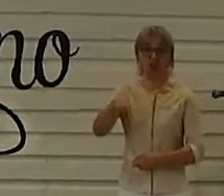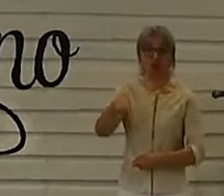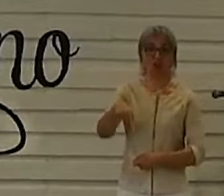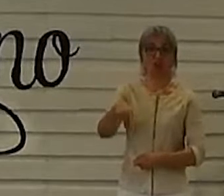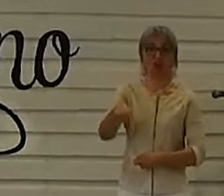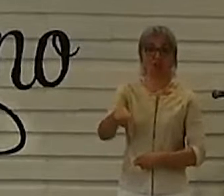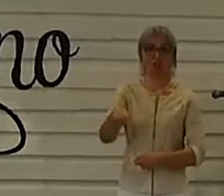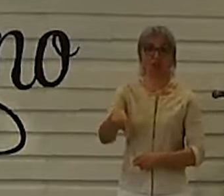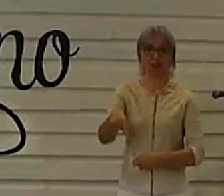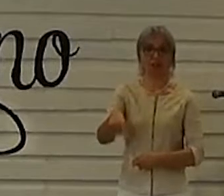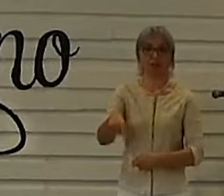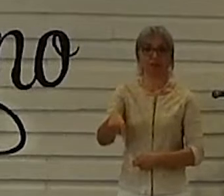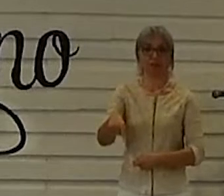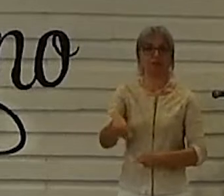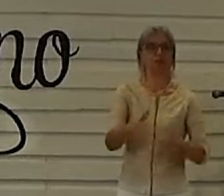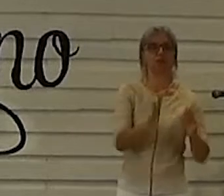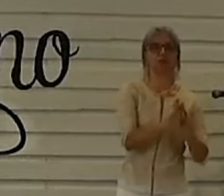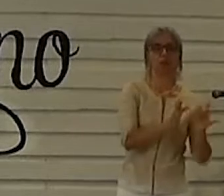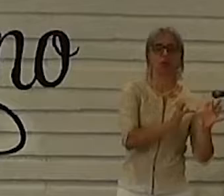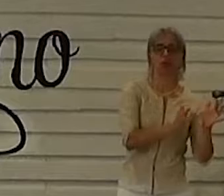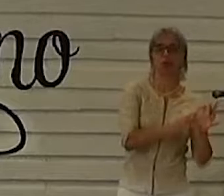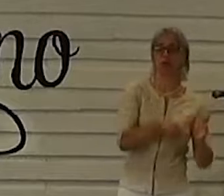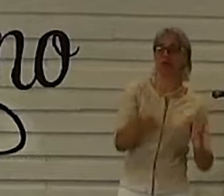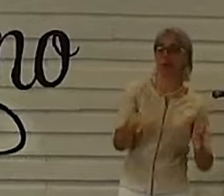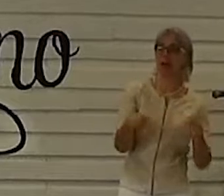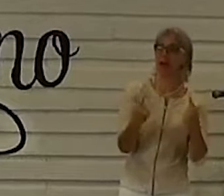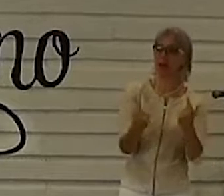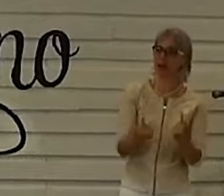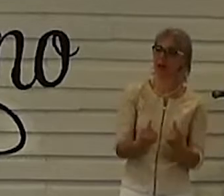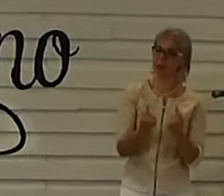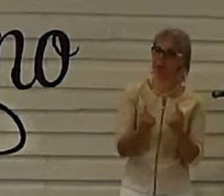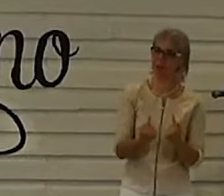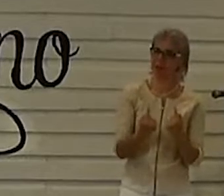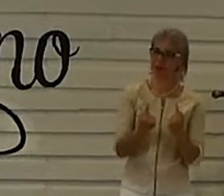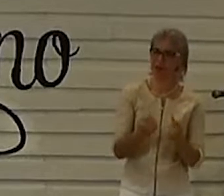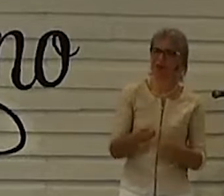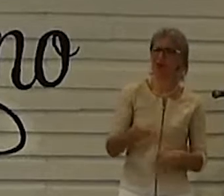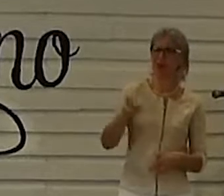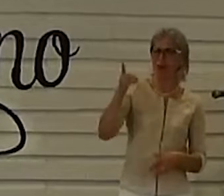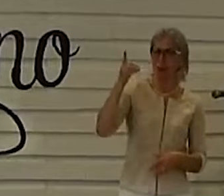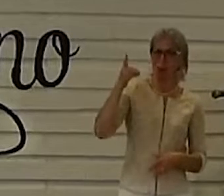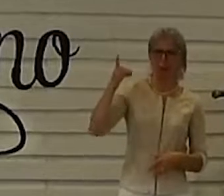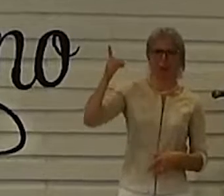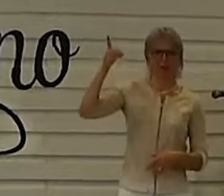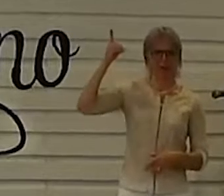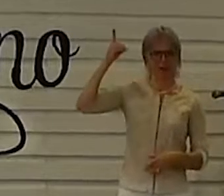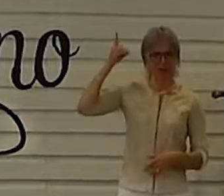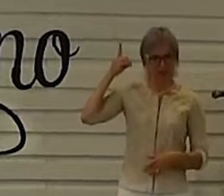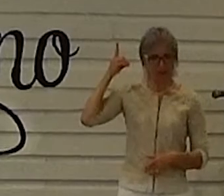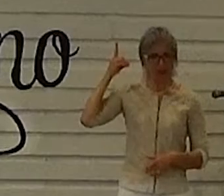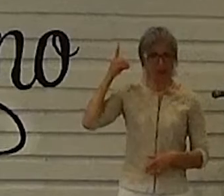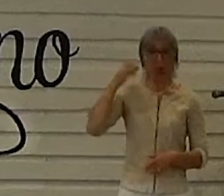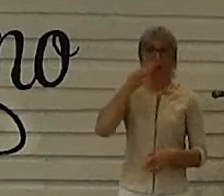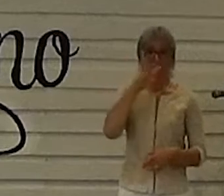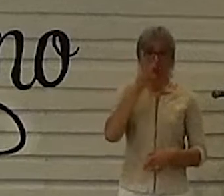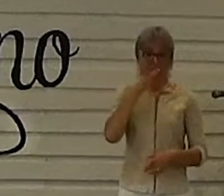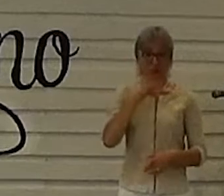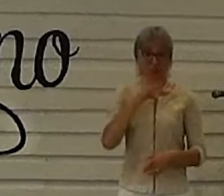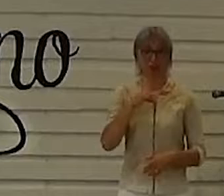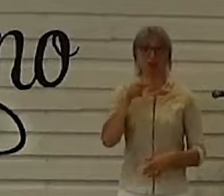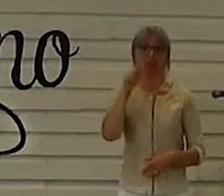quel bellissimo messaggio da Mariano. Poteva fare un'altra strada, poteva... Era in obbligo di passare da